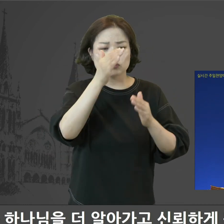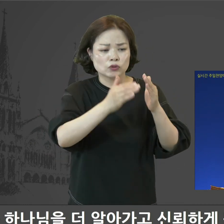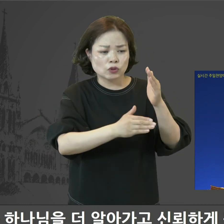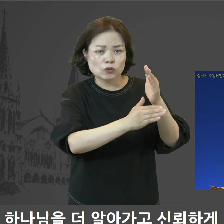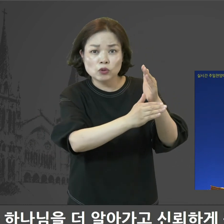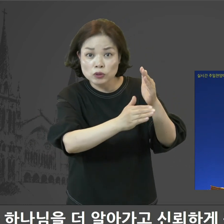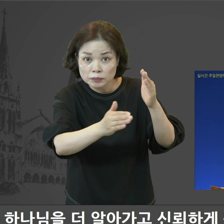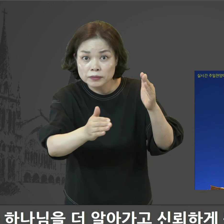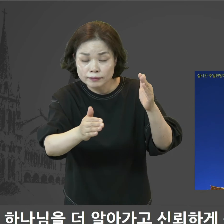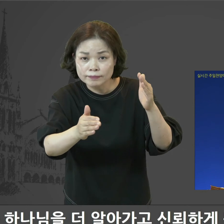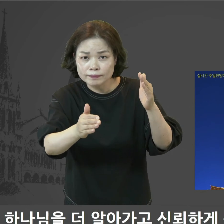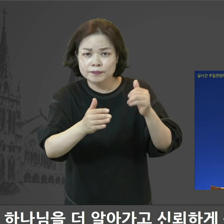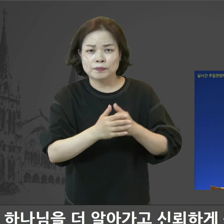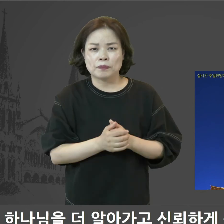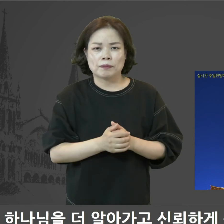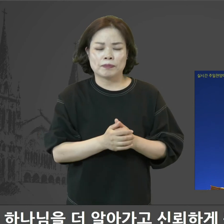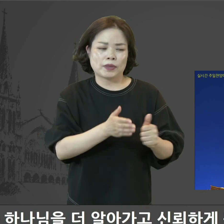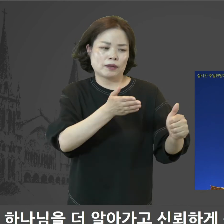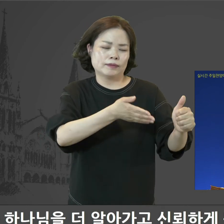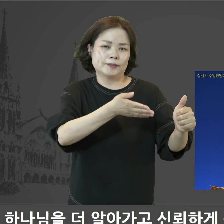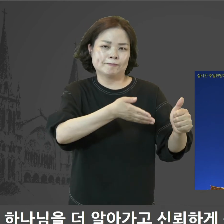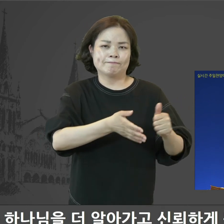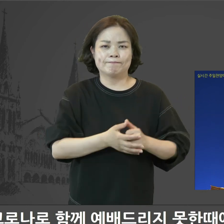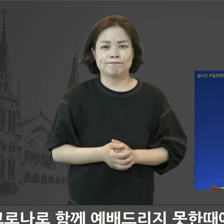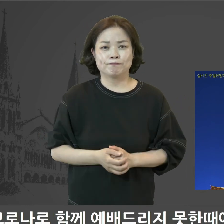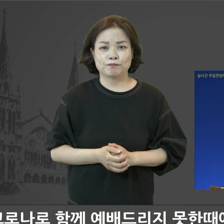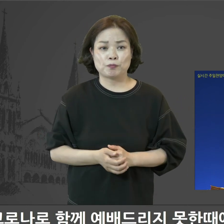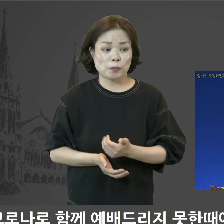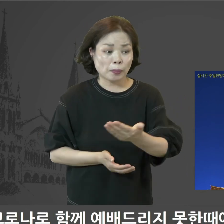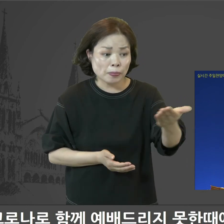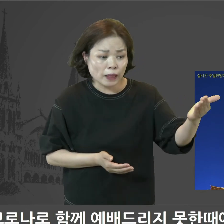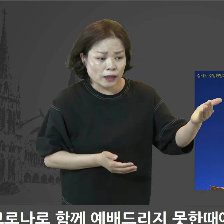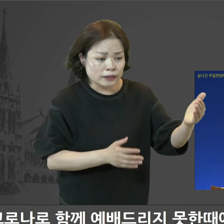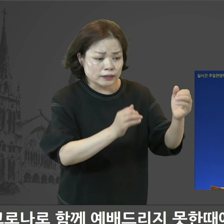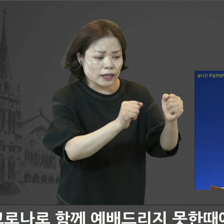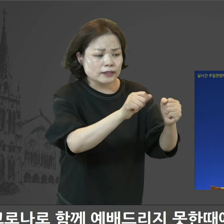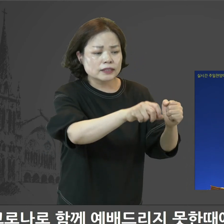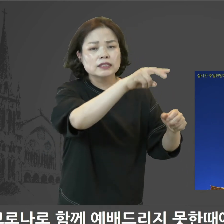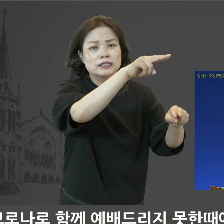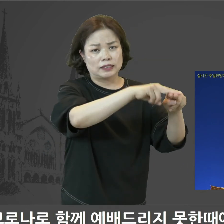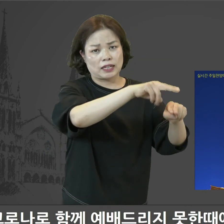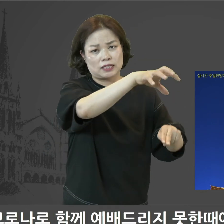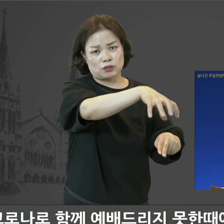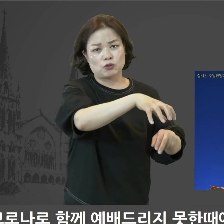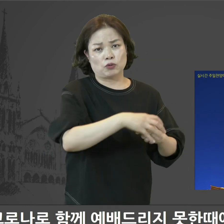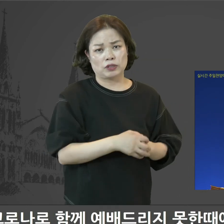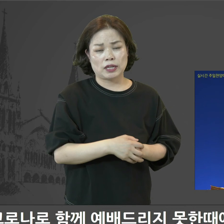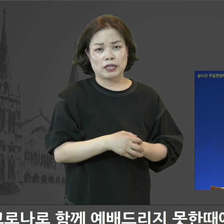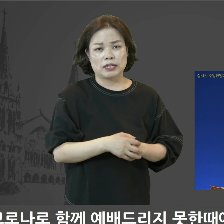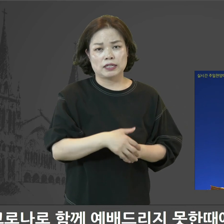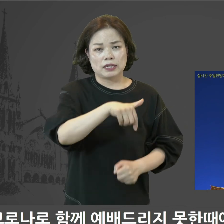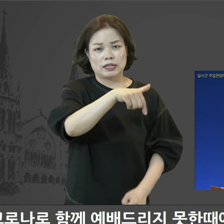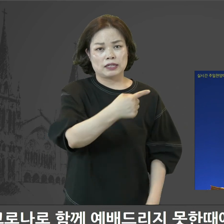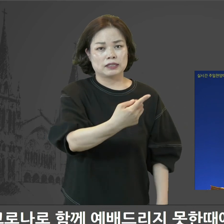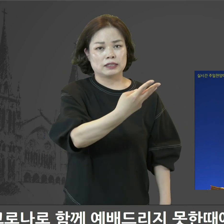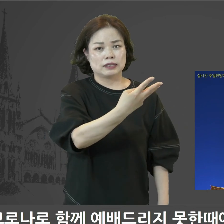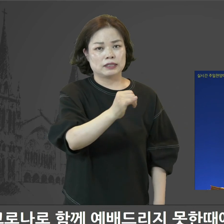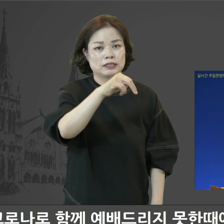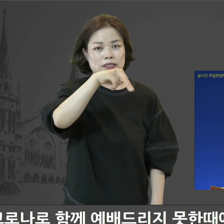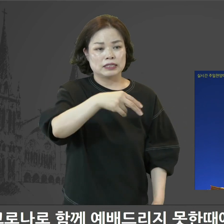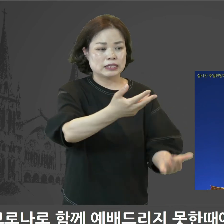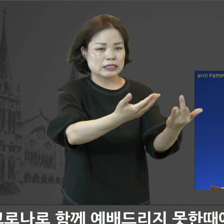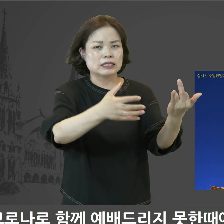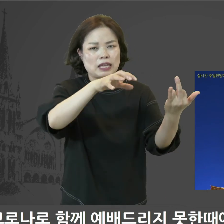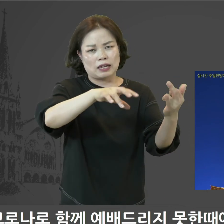모든 성도님들께 권면을 드립니다. 여러분들이 계신 그 자리가 그릿시내가의 자리가 되기를